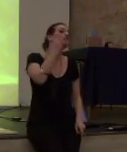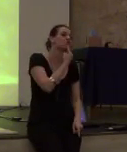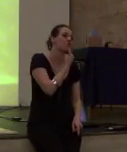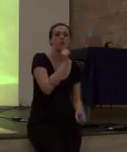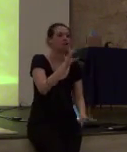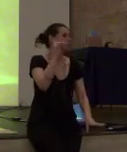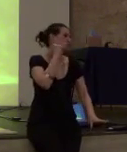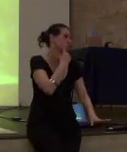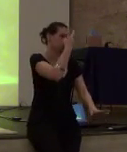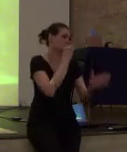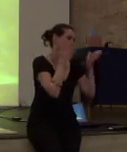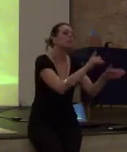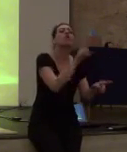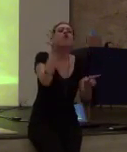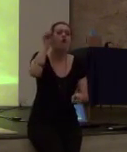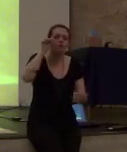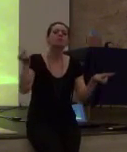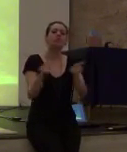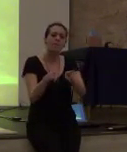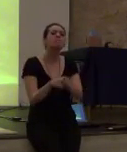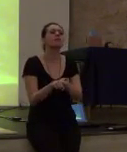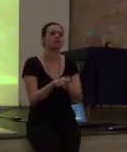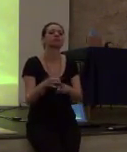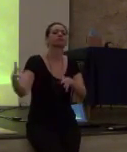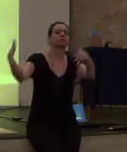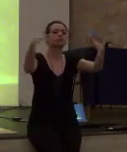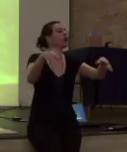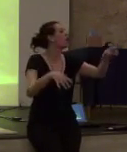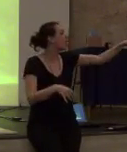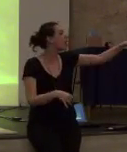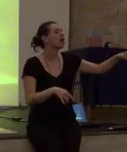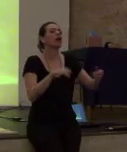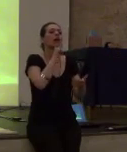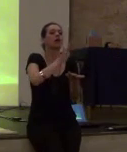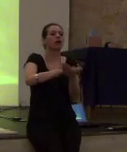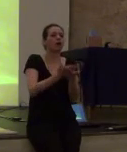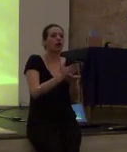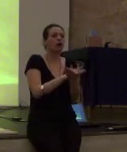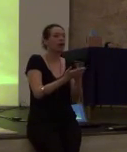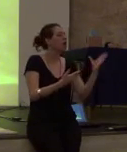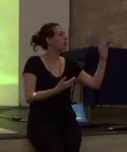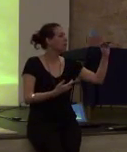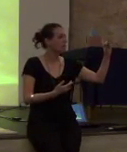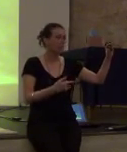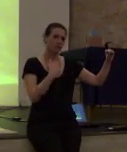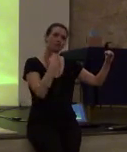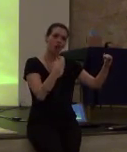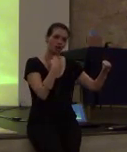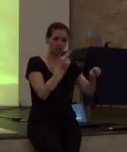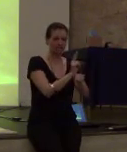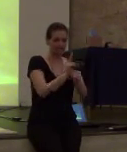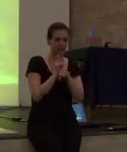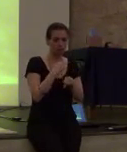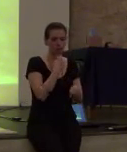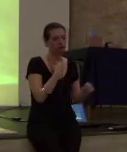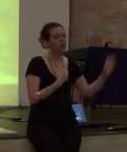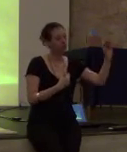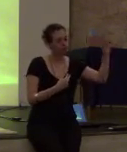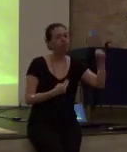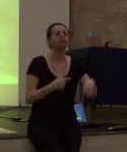de inclusão que eu faço, mas não é voltado somente para surdos, né? Mas surdos, cegos, os surdos cegos. É importante, né,